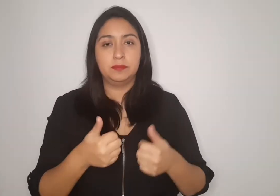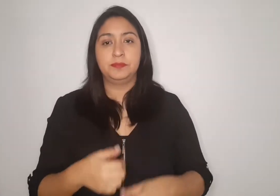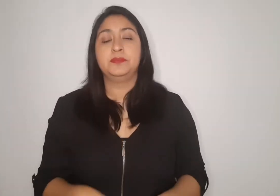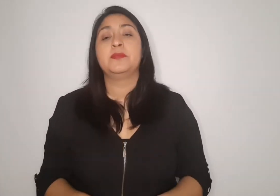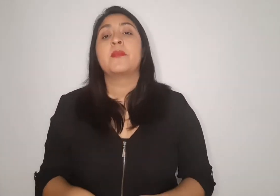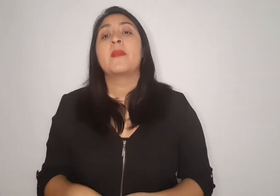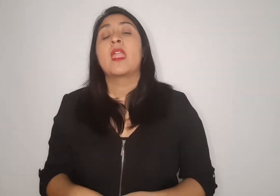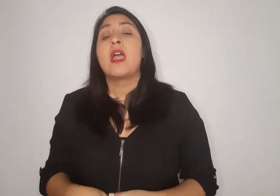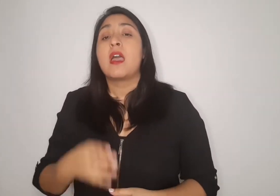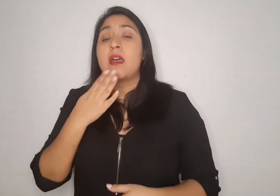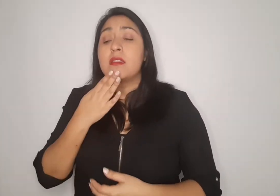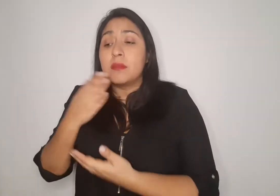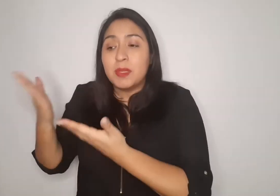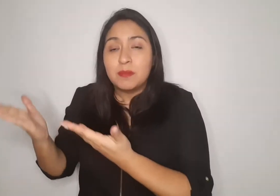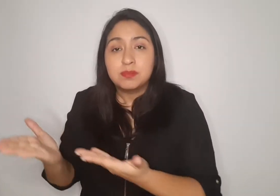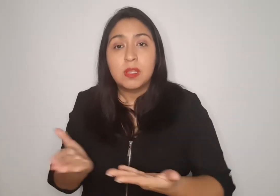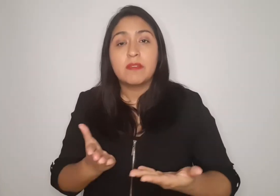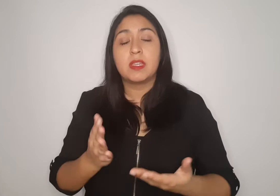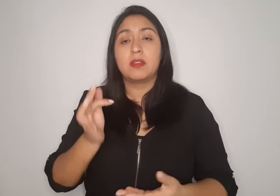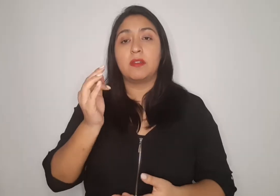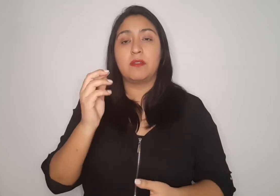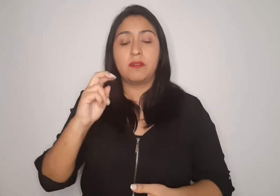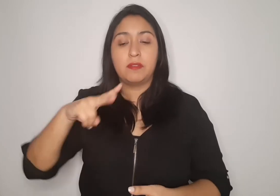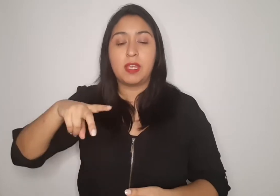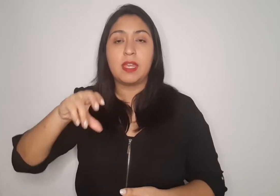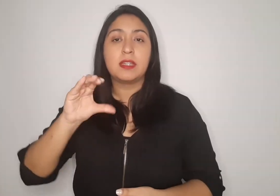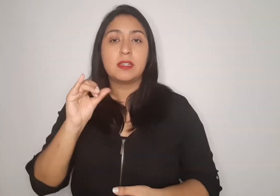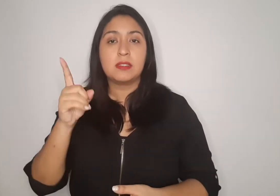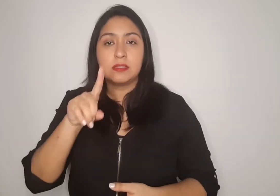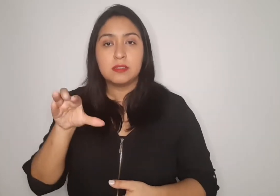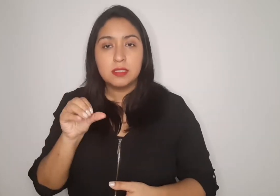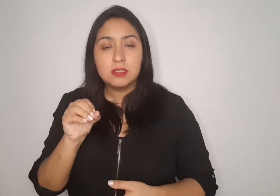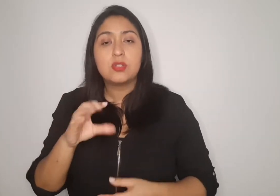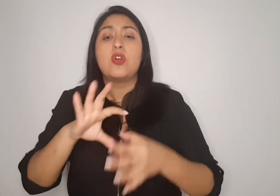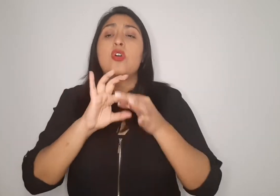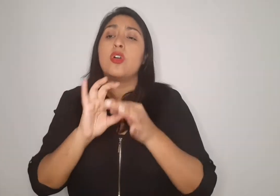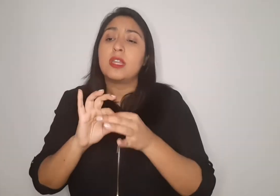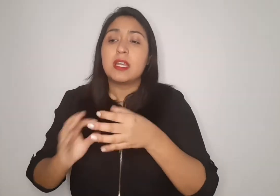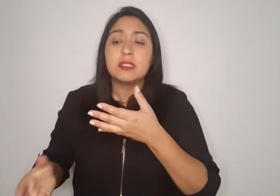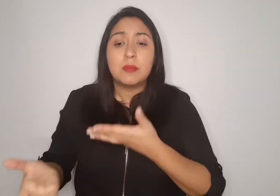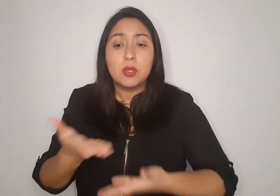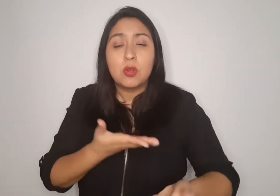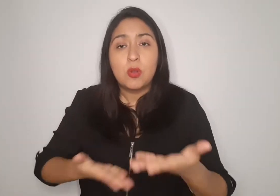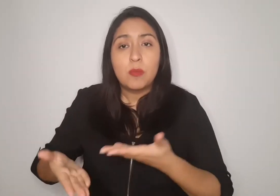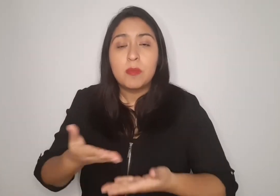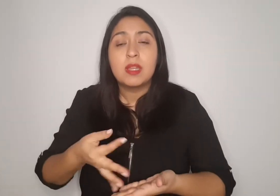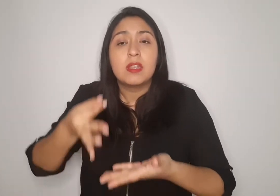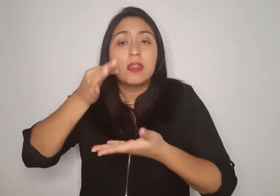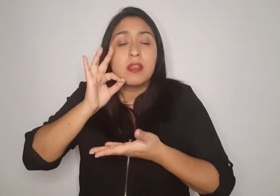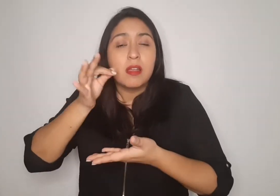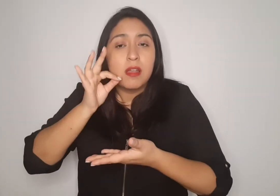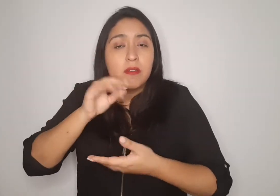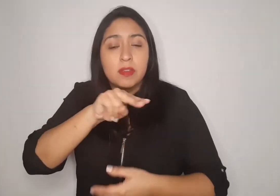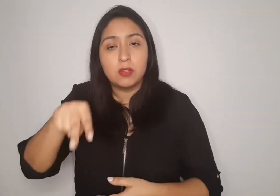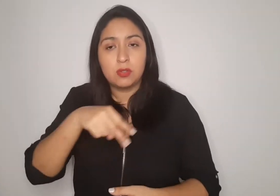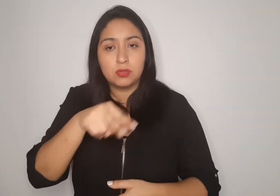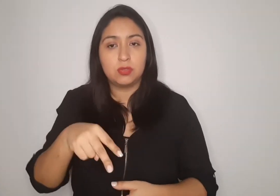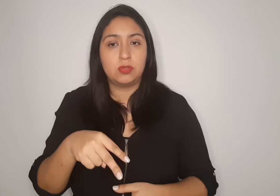la bienvenida a Francisco Huichaqueo. Francisco, gracias por estar con nosotros y compartir este café en el Mavi. Mari,